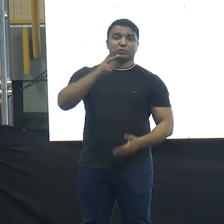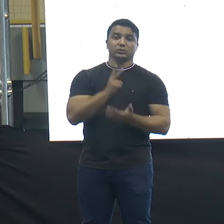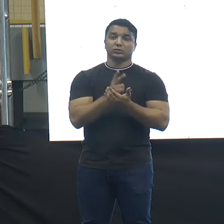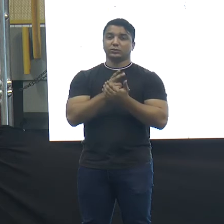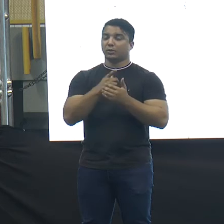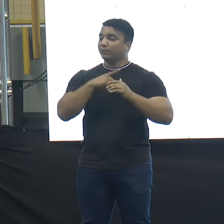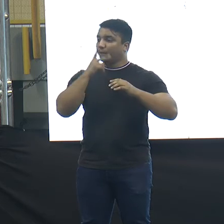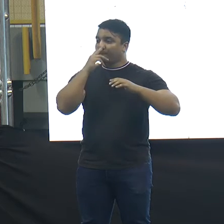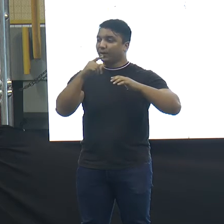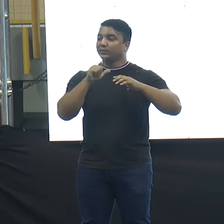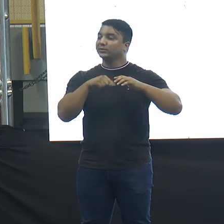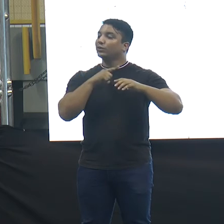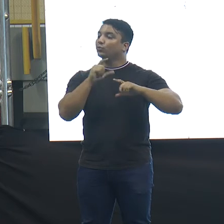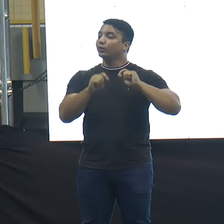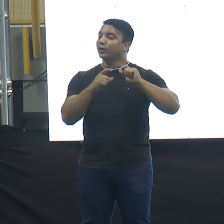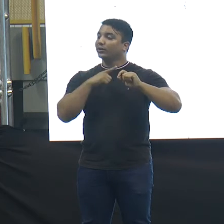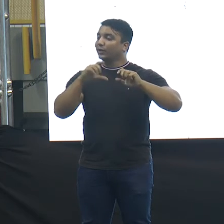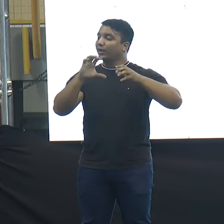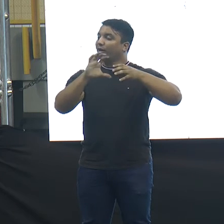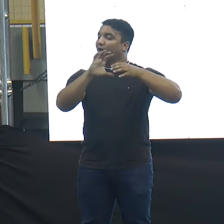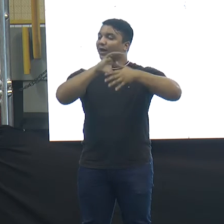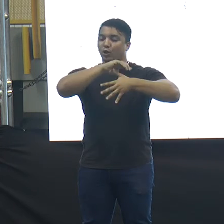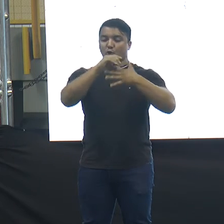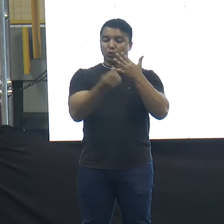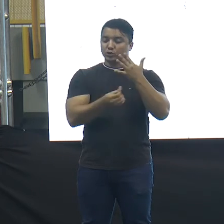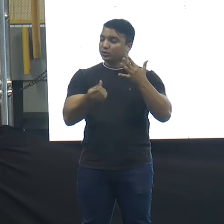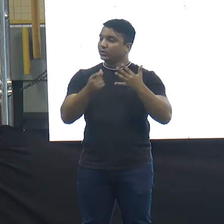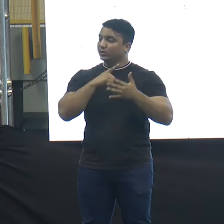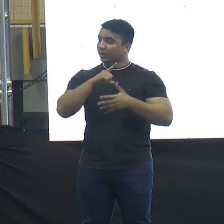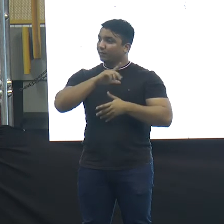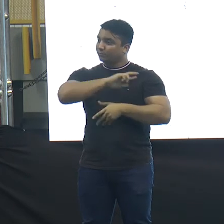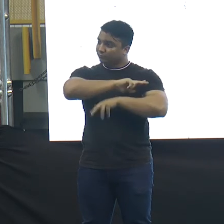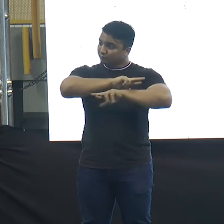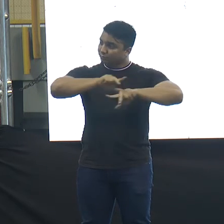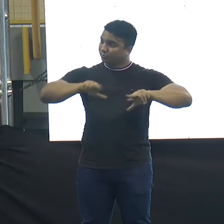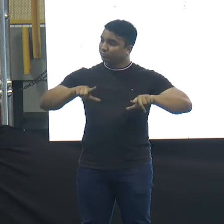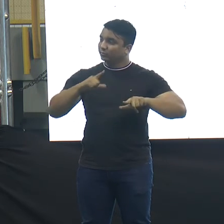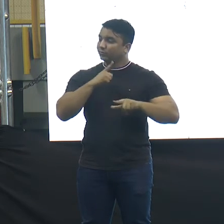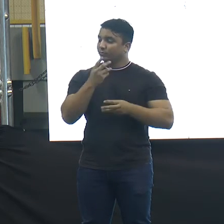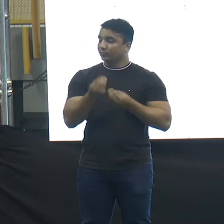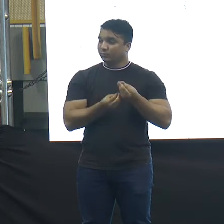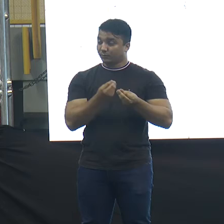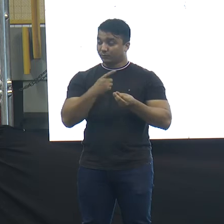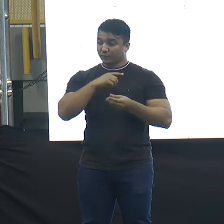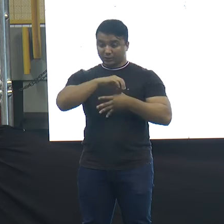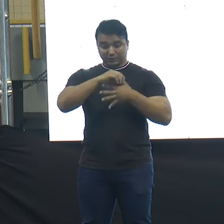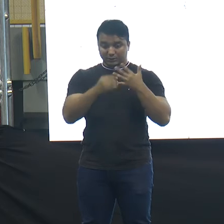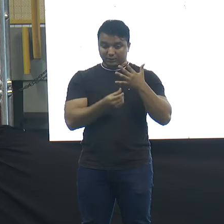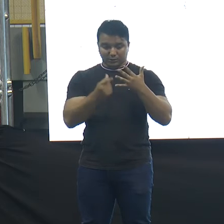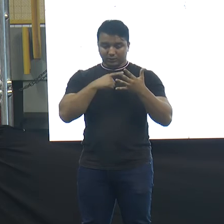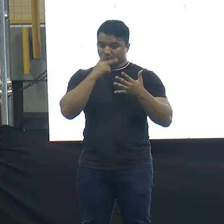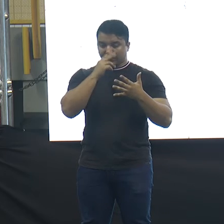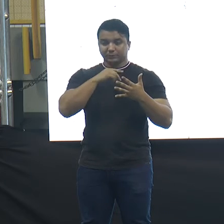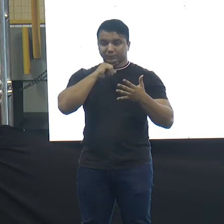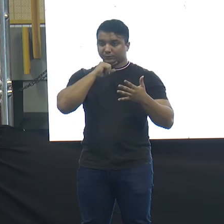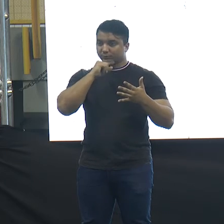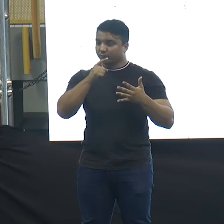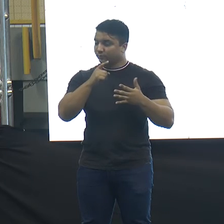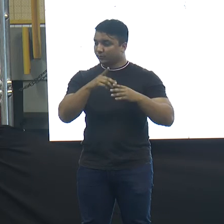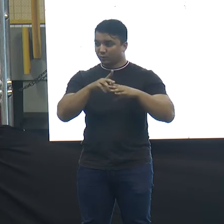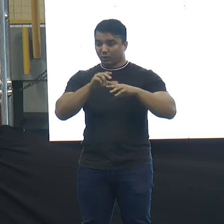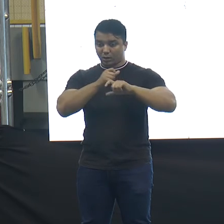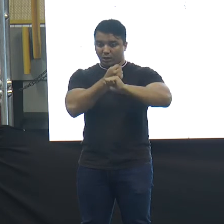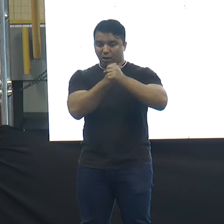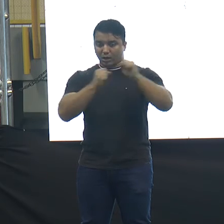continentes. Aqui, as áreas continentais próximas ao Trópico de Capricórnio não são tão extensas assim.